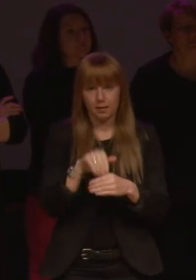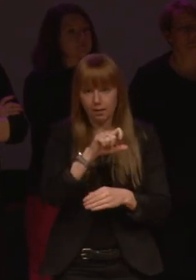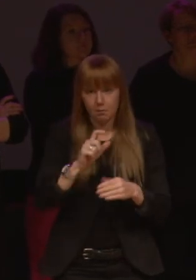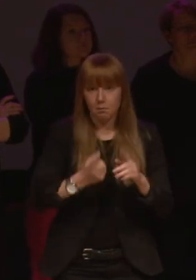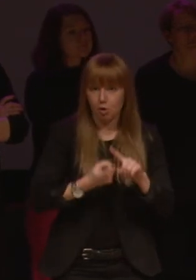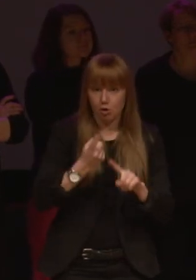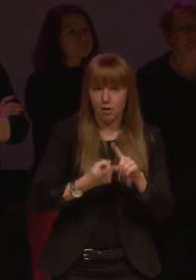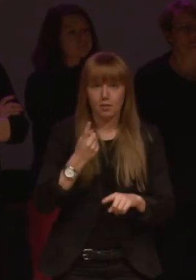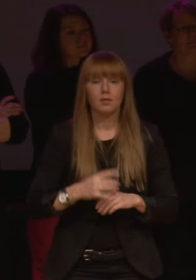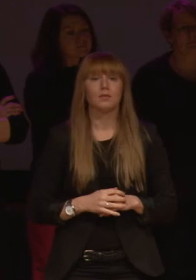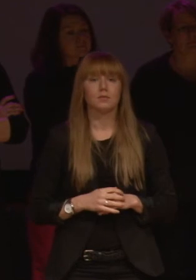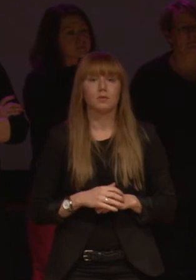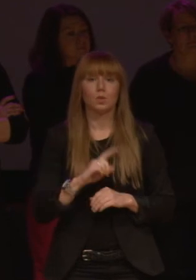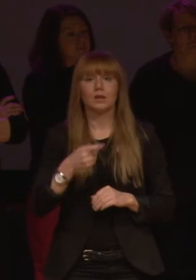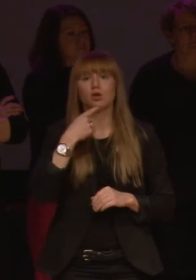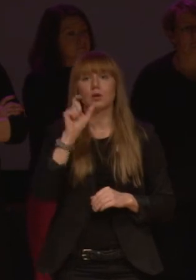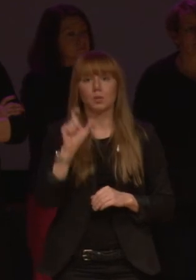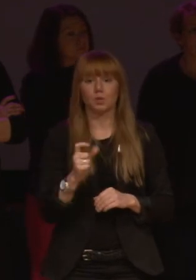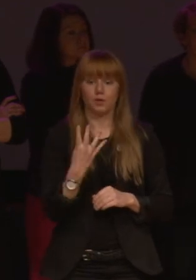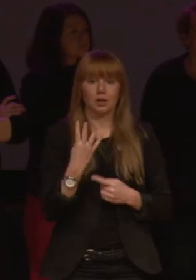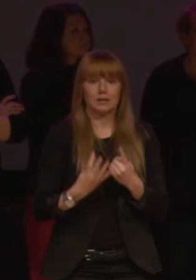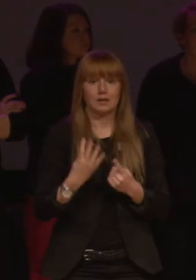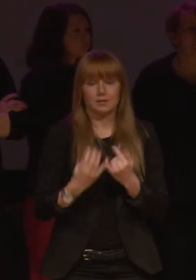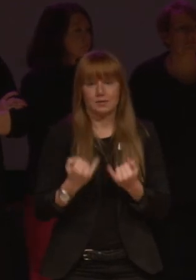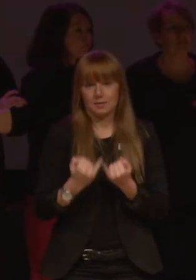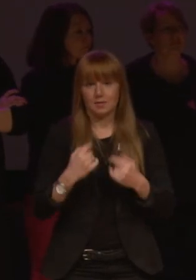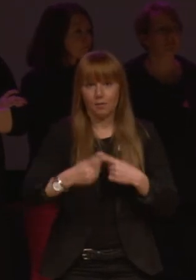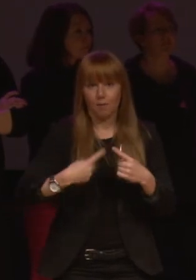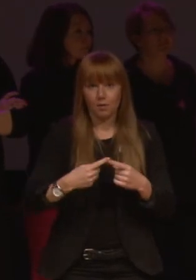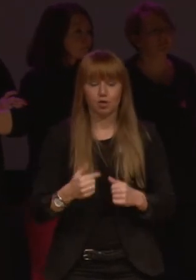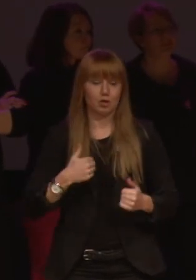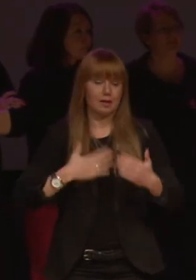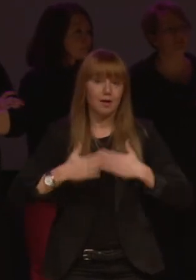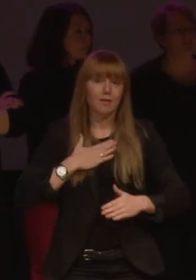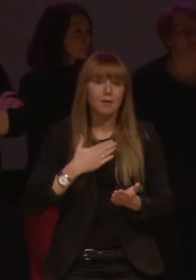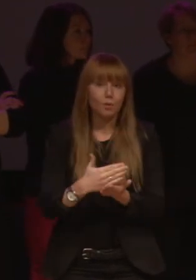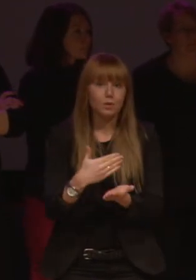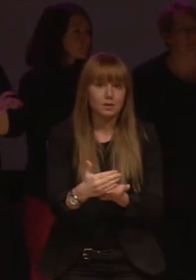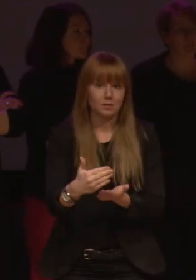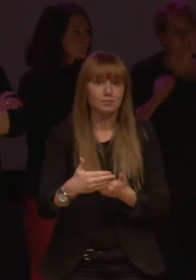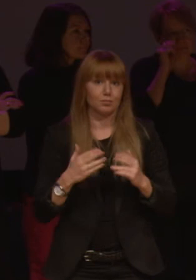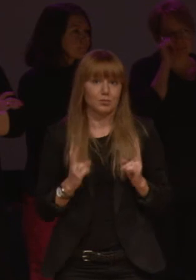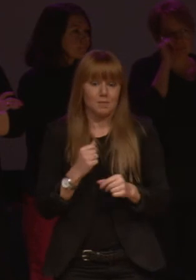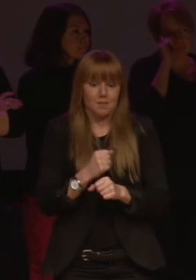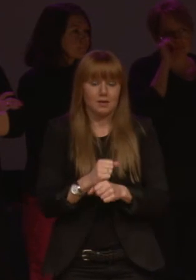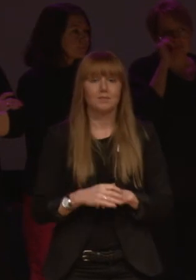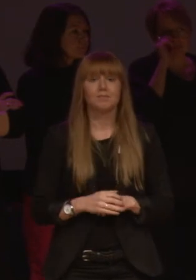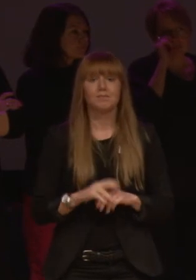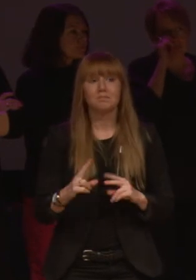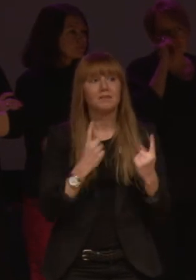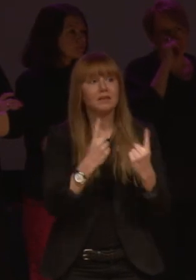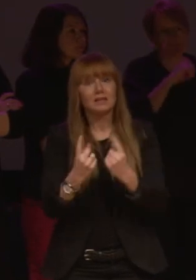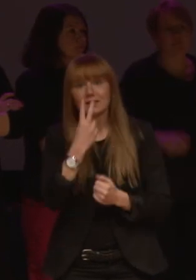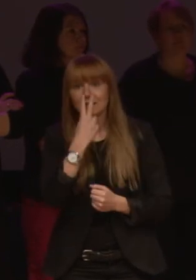med och sen som talesperson de 4 senaste åren. Och jag vill jättegärna fortsätta göra det. Och det är fantastiskt att